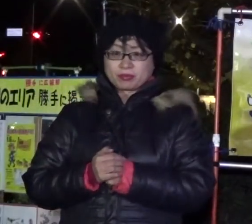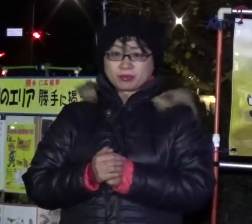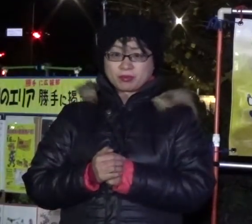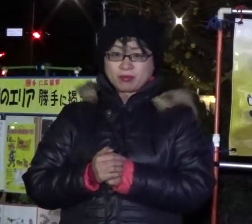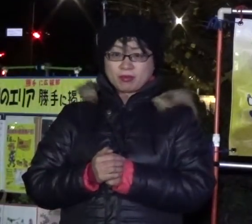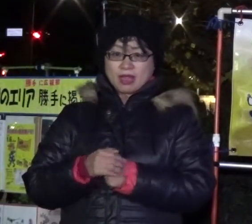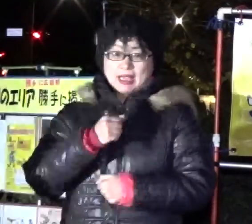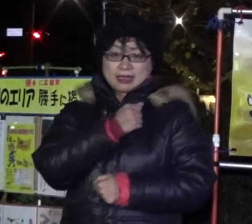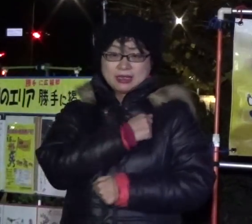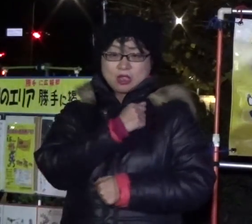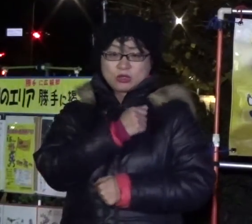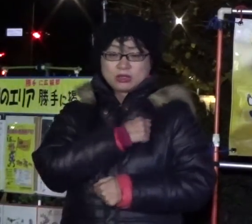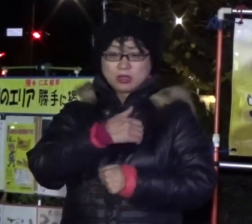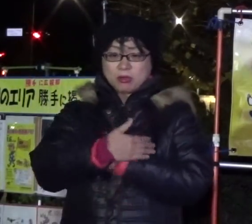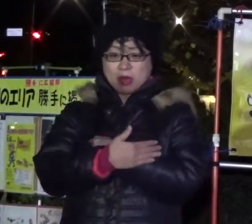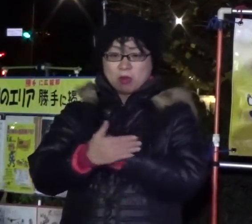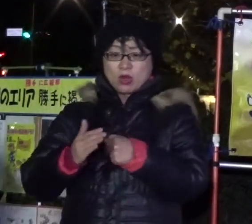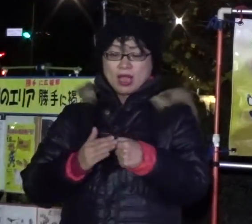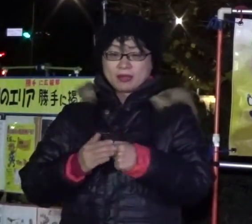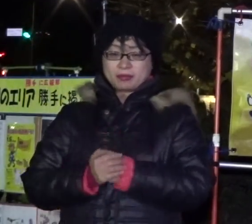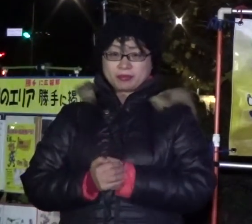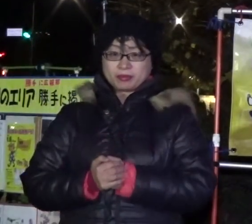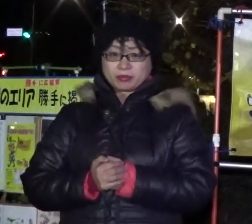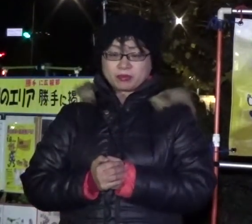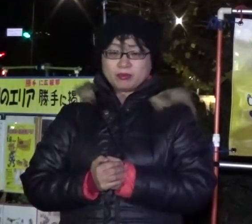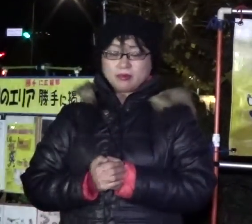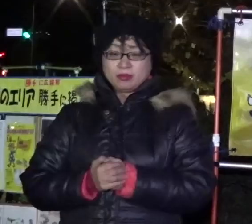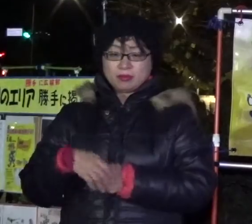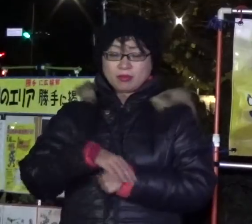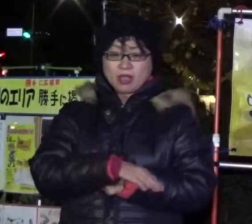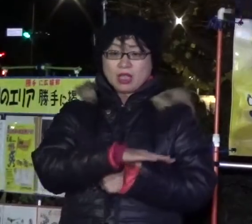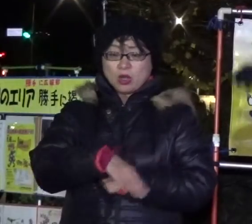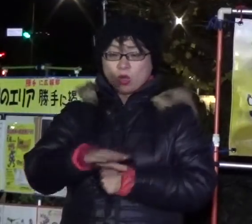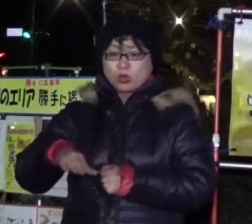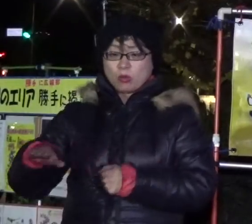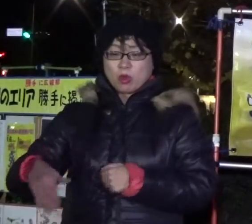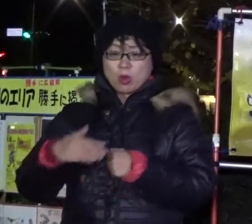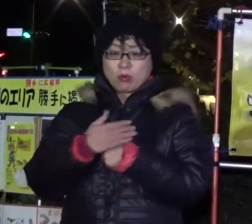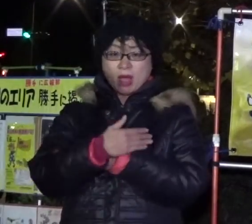命を守れ、子供を守れ、